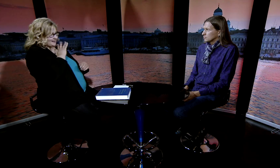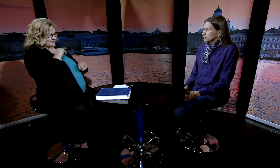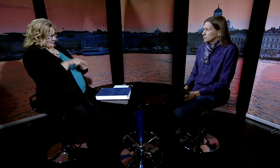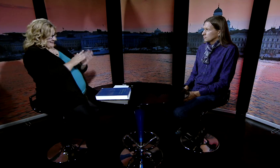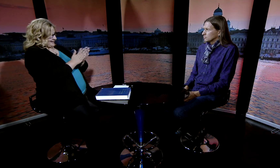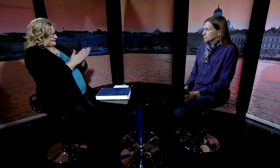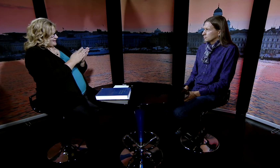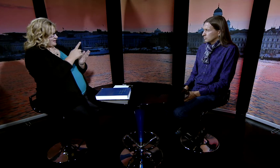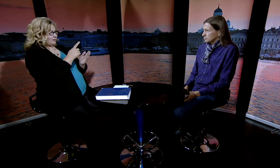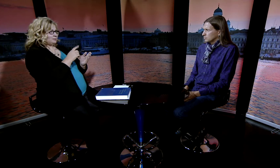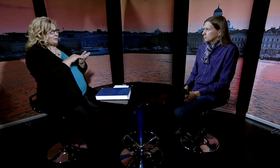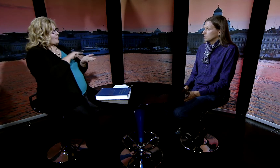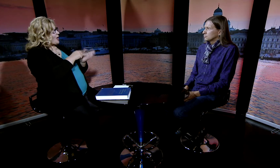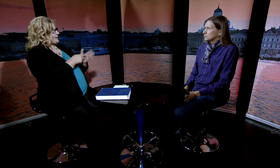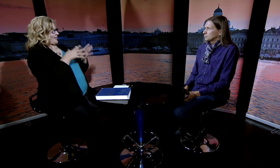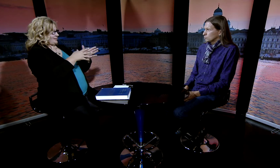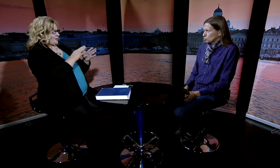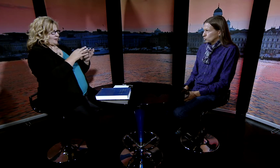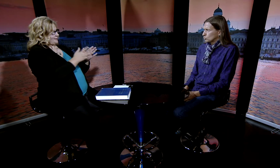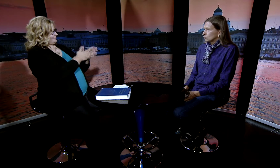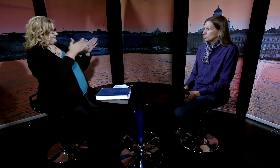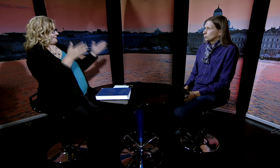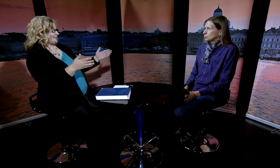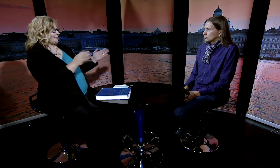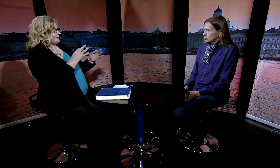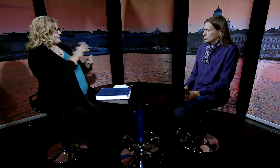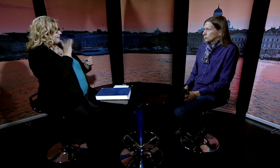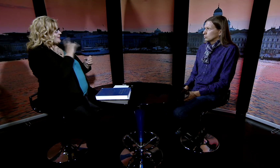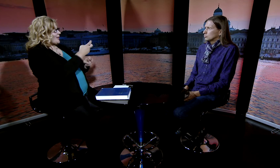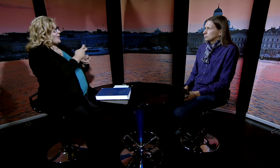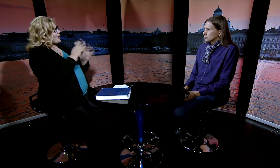Voitko kertoa lyhyesti kokemuksistasi työskennellä tässä sanakirjaprojektissa?